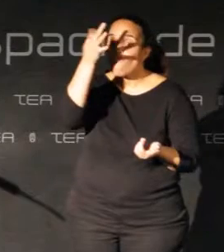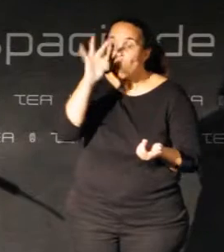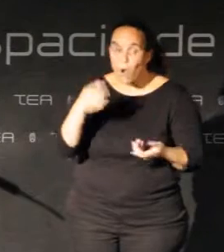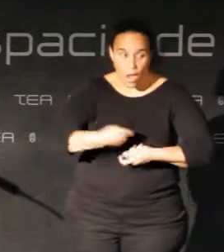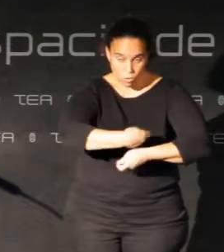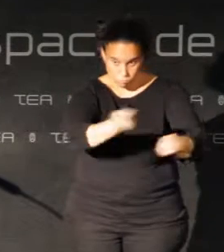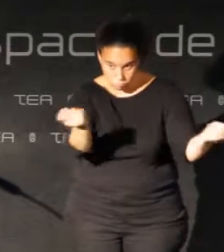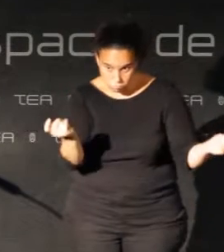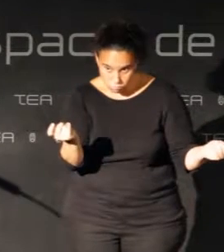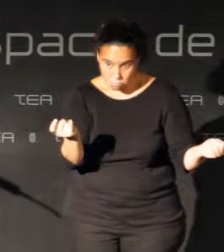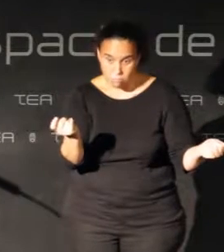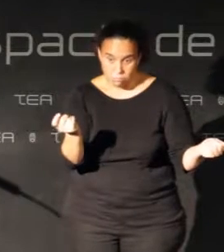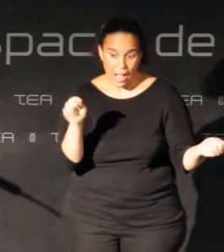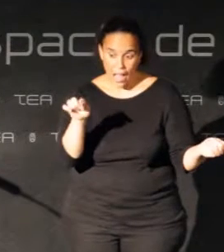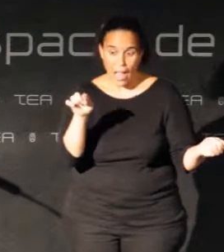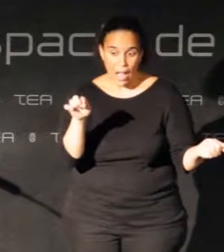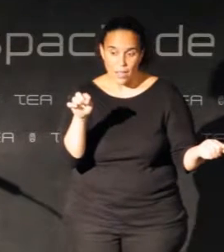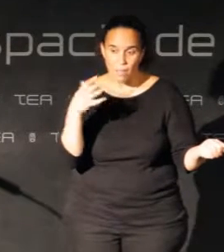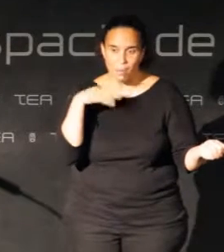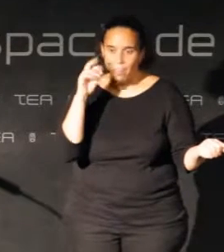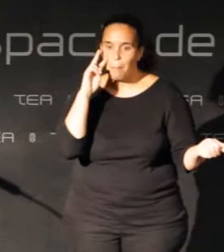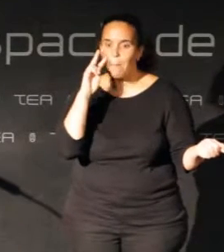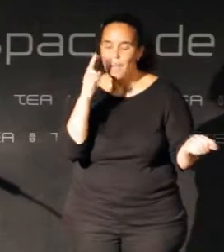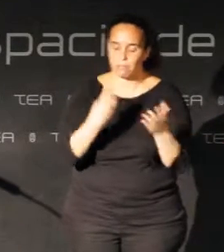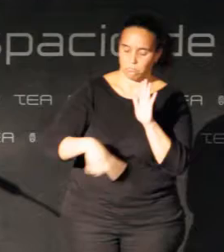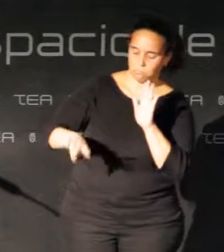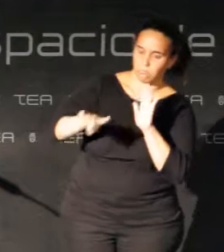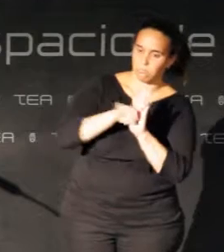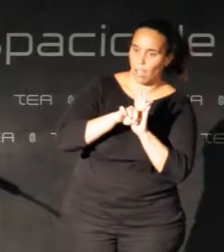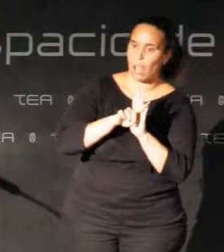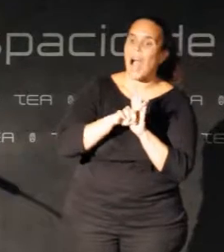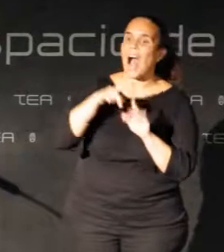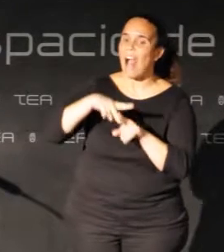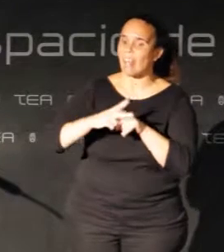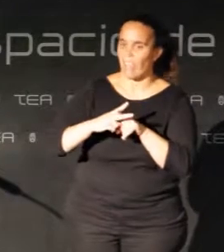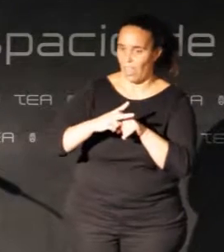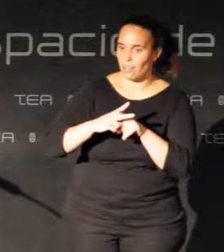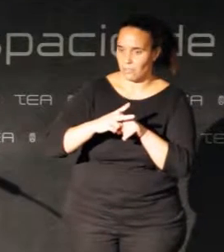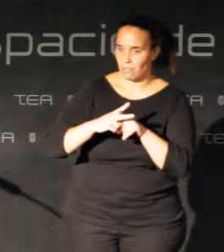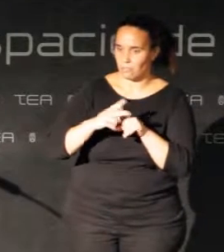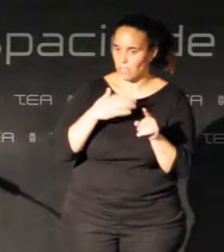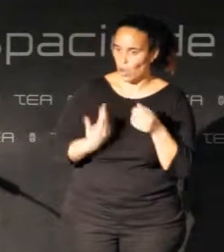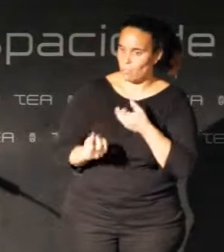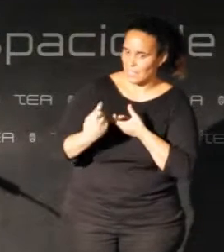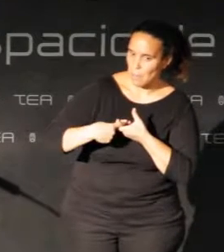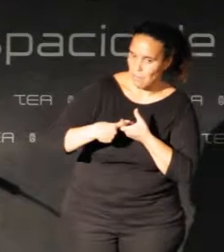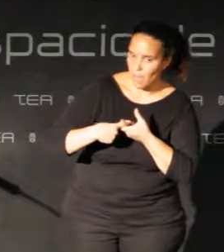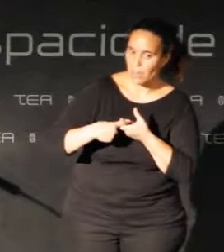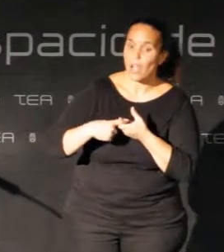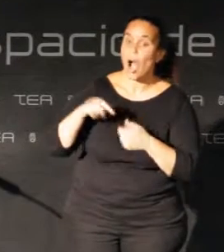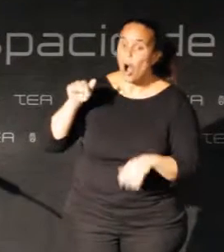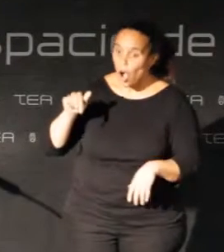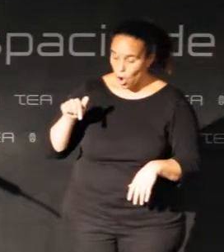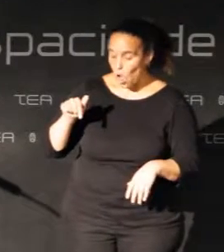repartido tienen la posibilidad de inscribirse tanto a este taller como al que comenté ayer de la